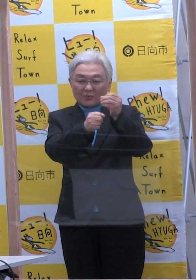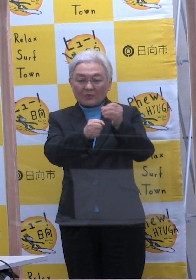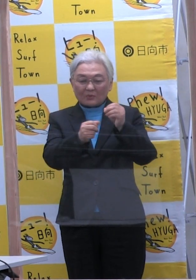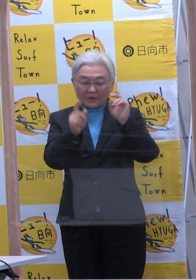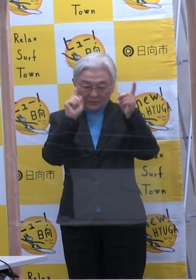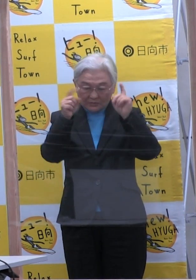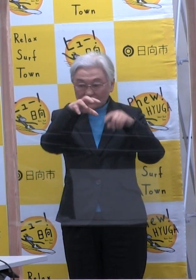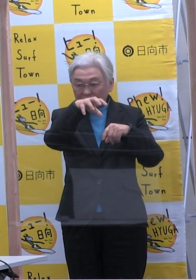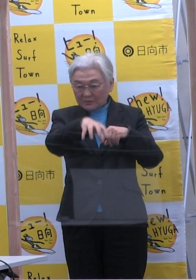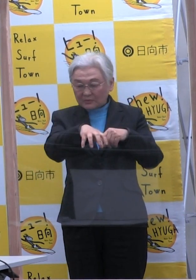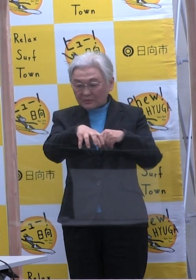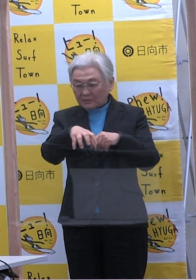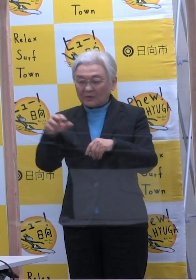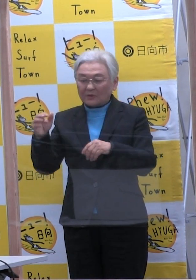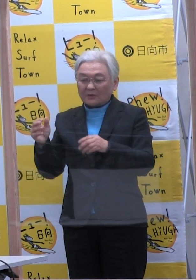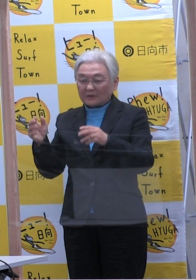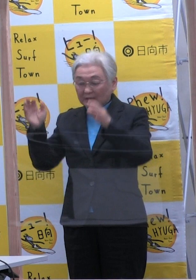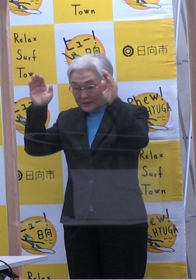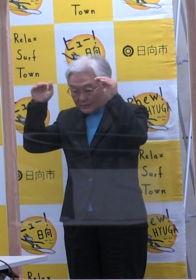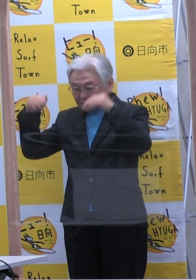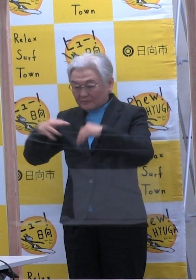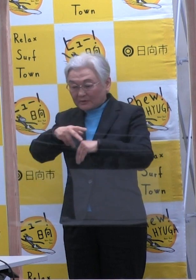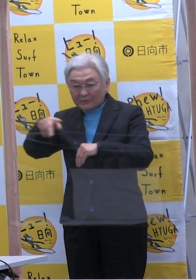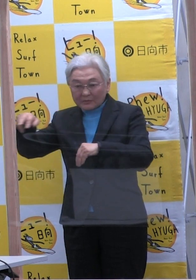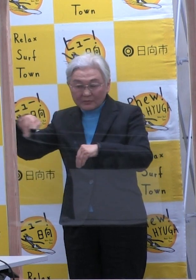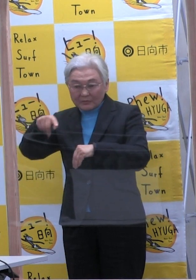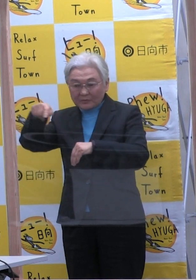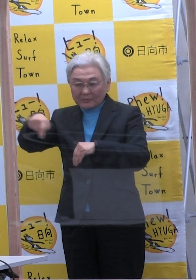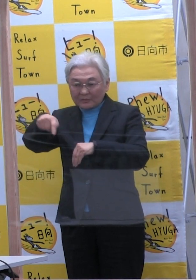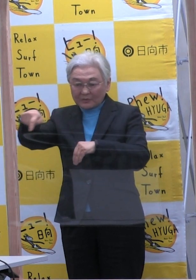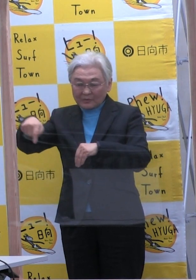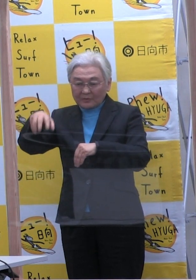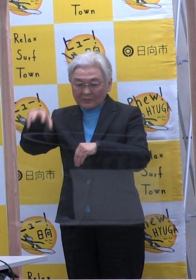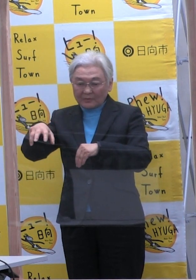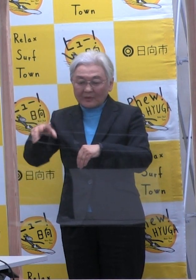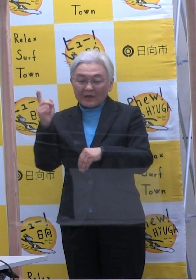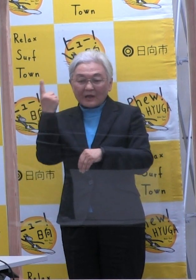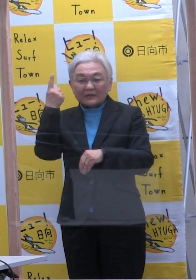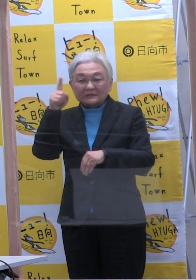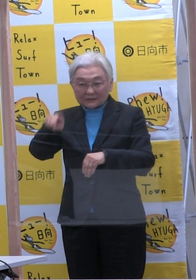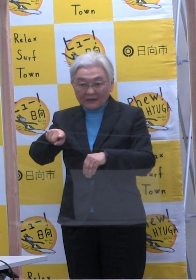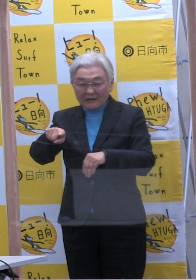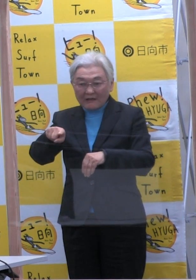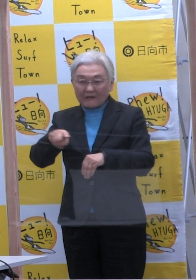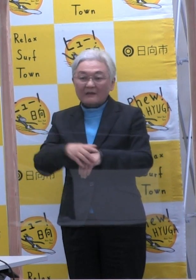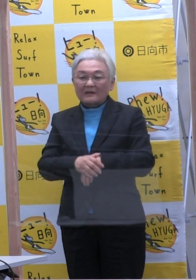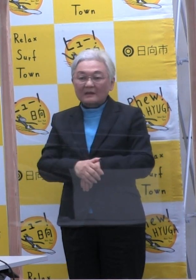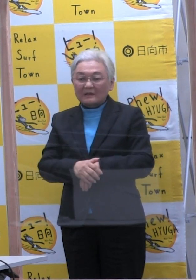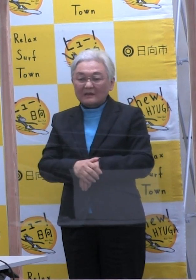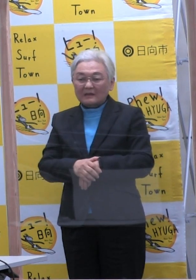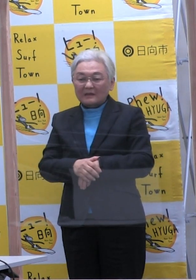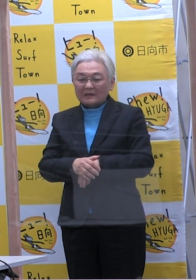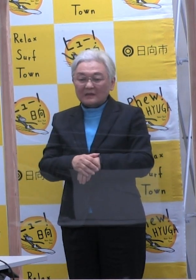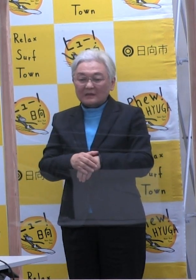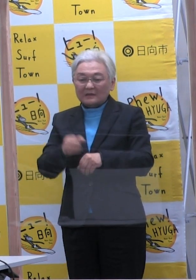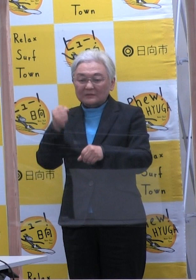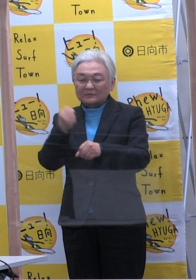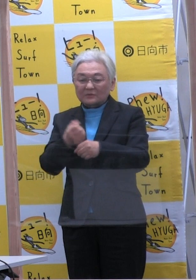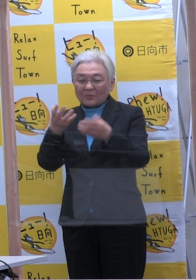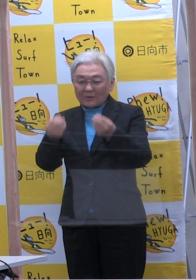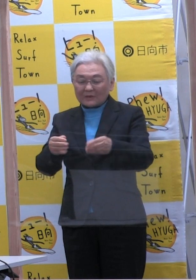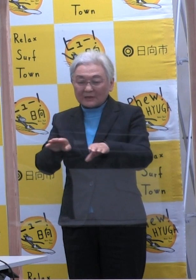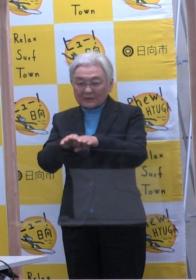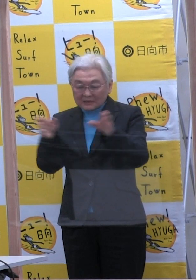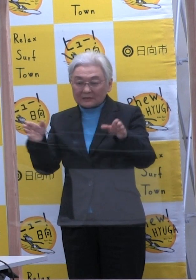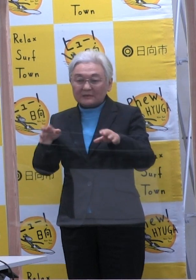ドッグラン等が竣工の運びとなり、明日竣工式を挙行しますのでお知らせするものであります